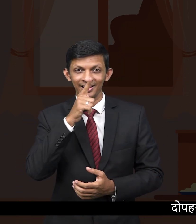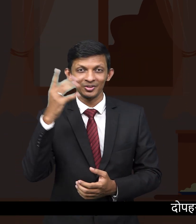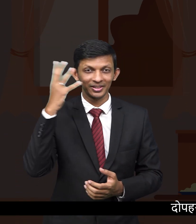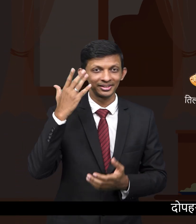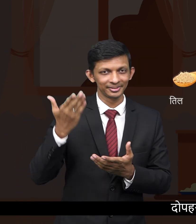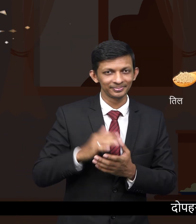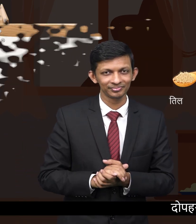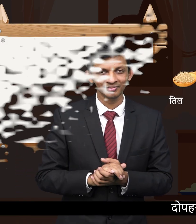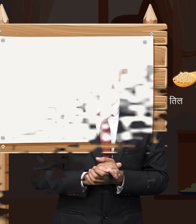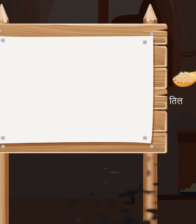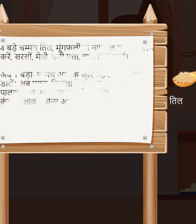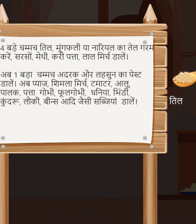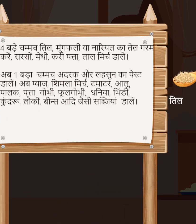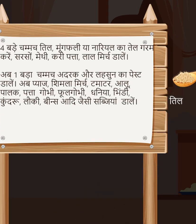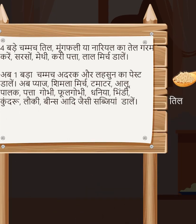दोपहर का भोजन।